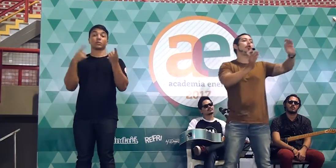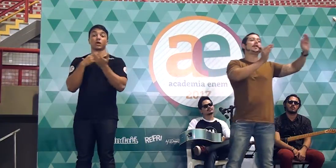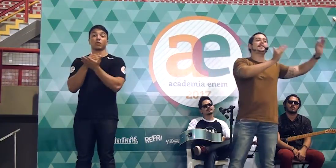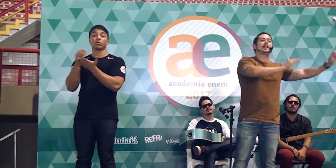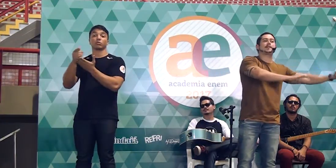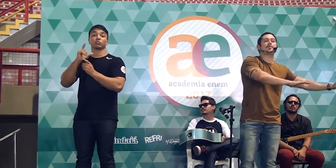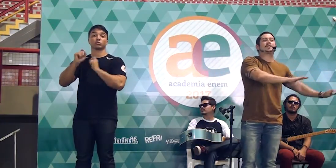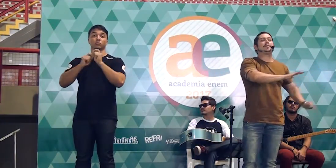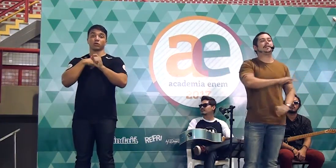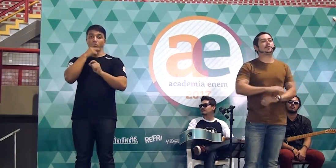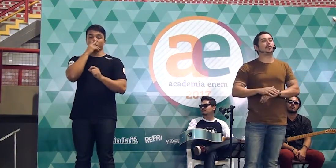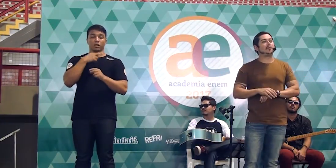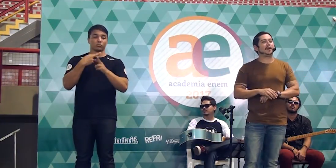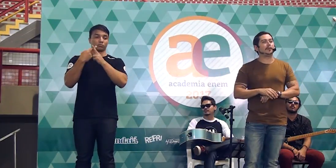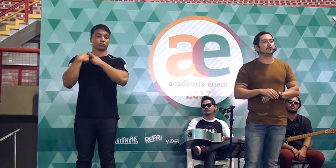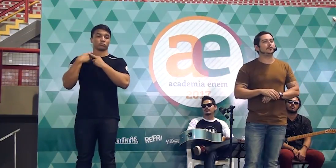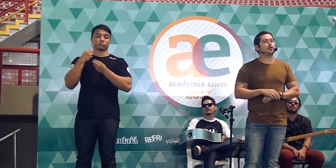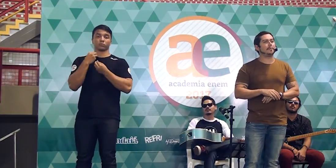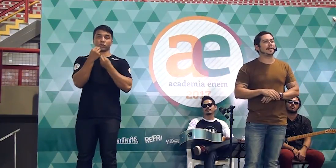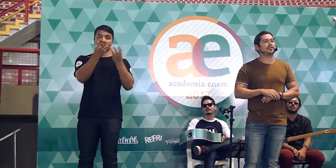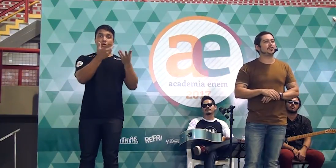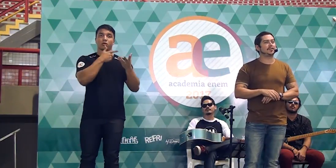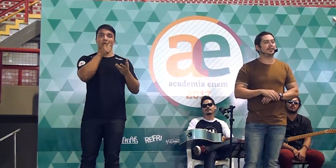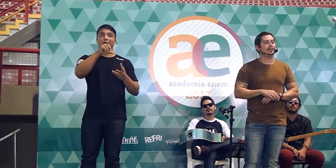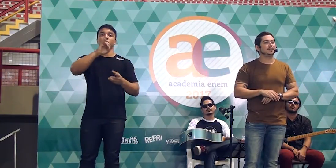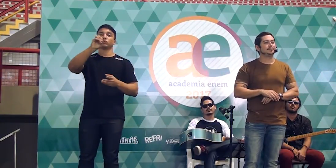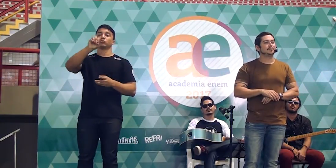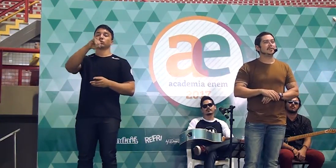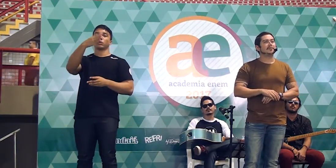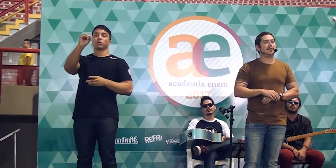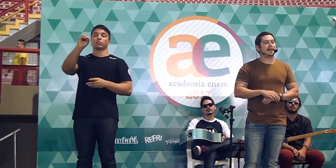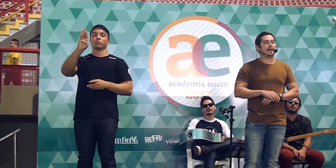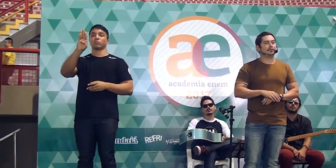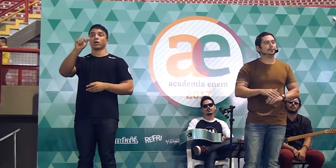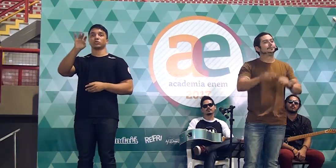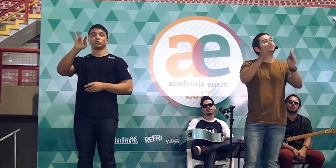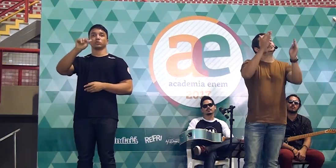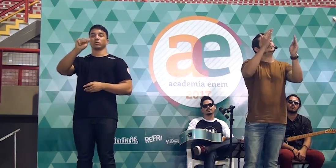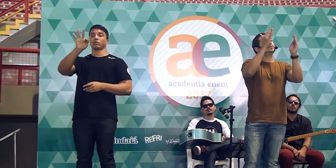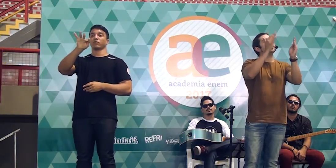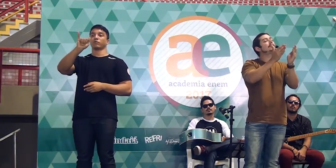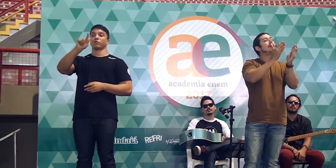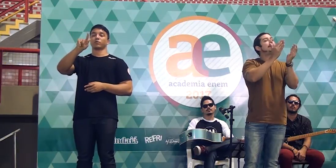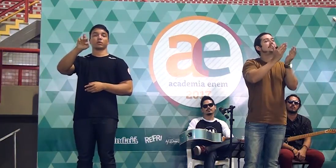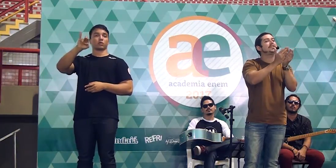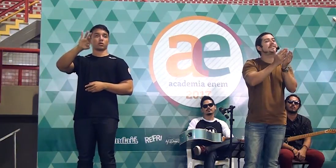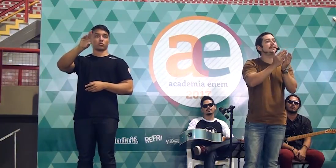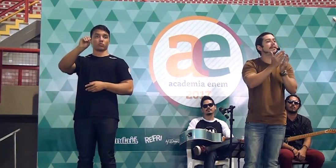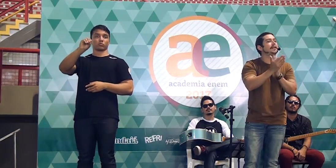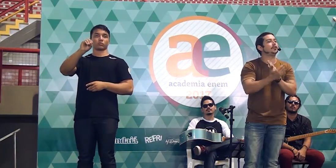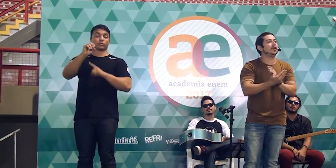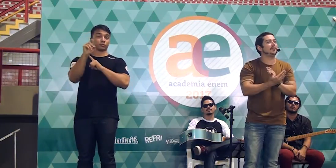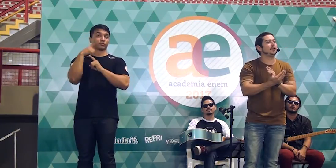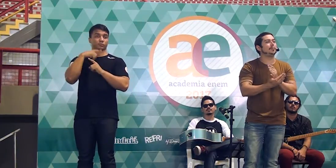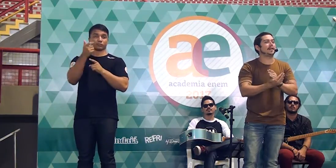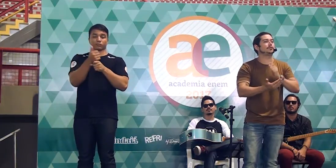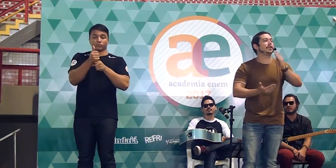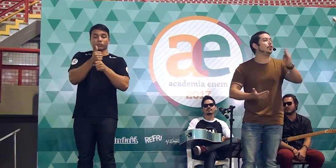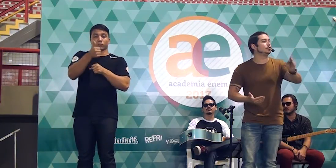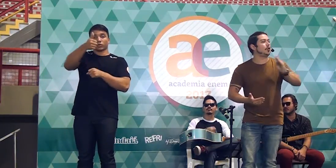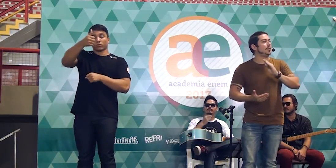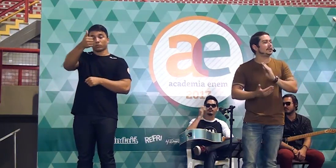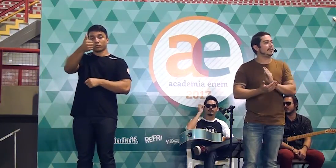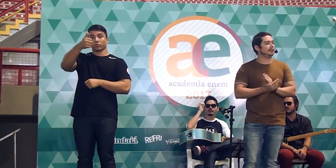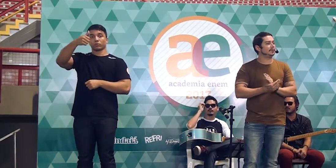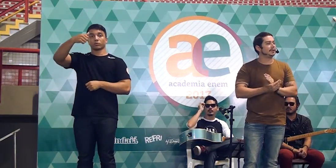e joga essa responsabilidade para o governo do João Batista Figueiredo. Então, a partir de 79, o Brasil